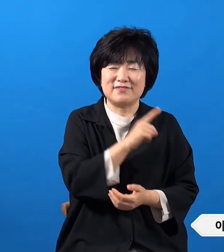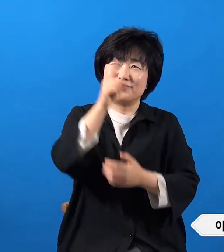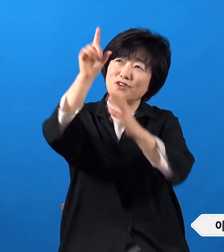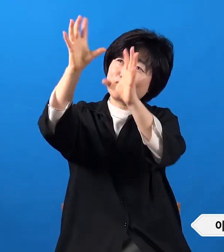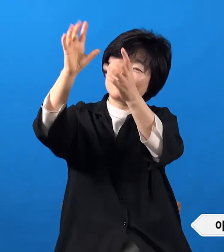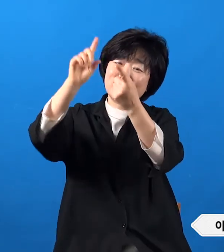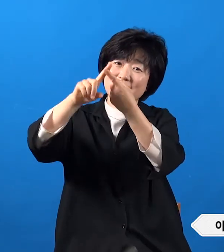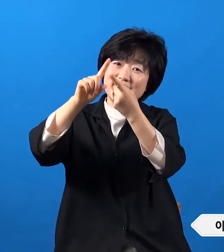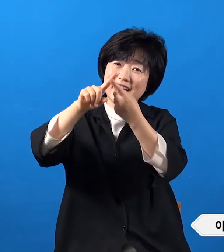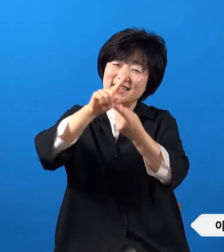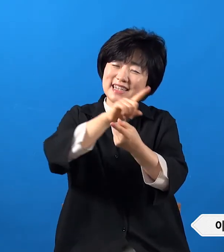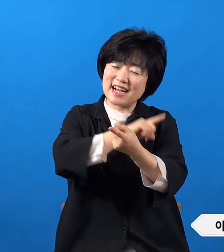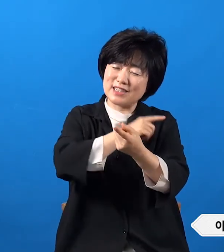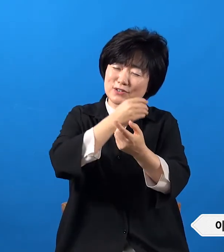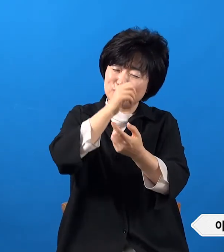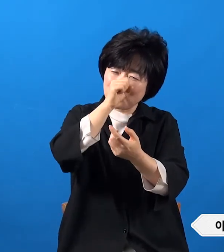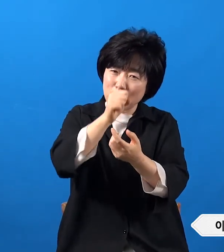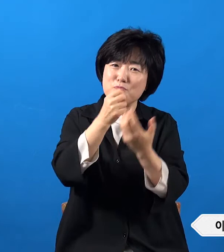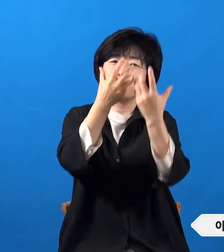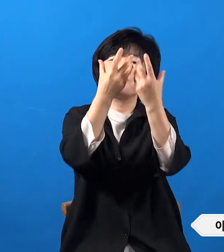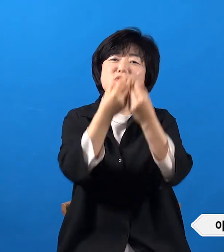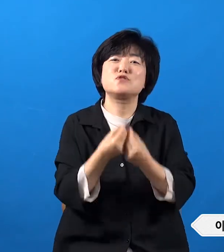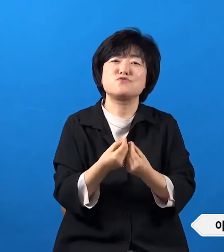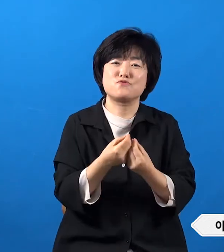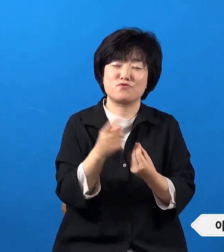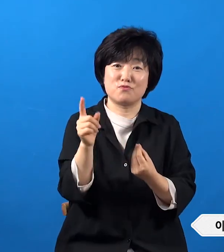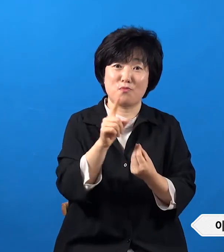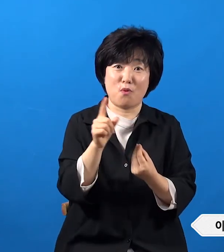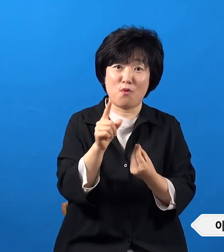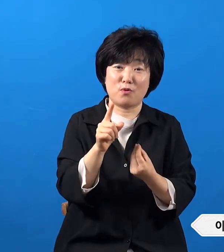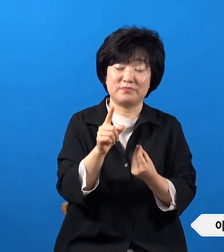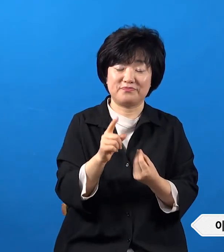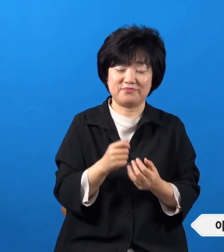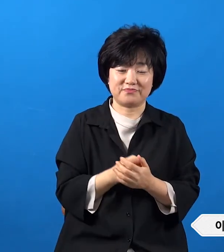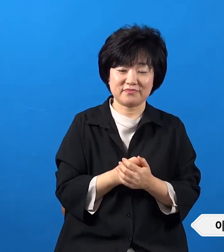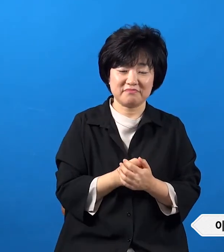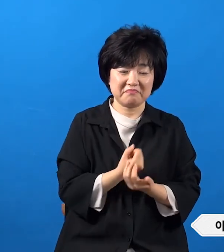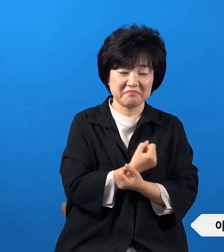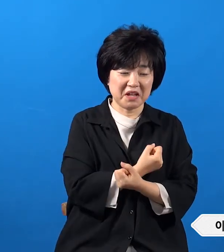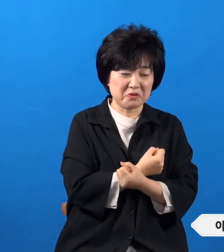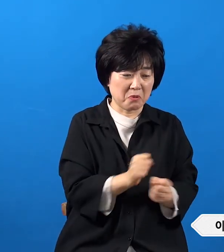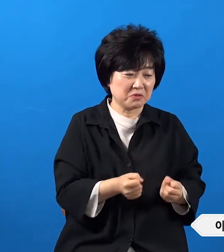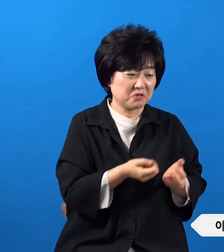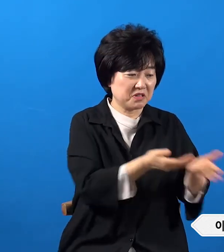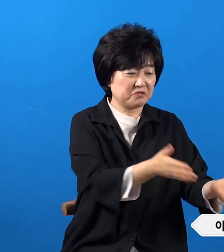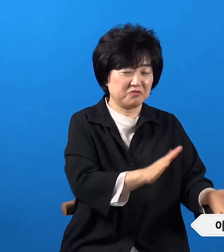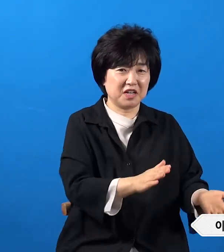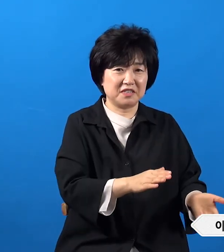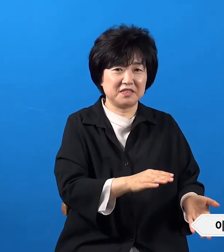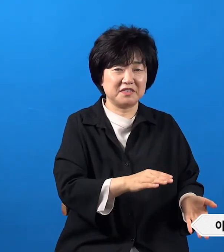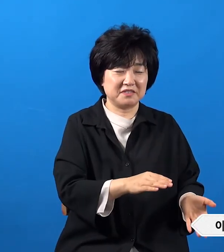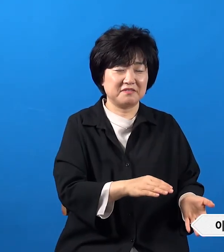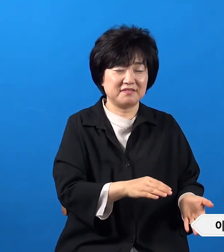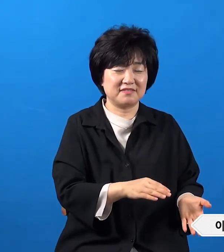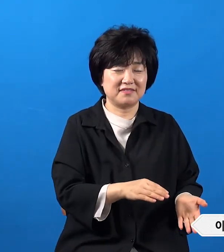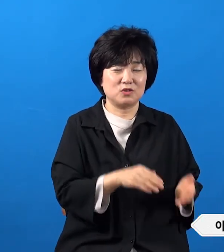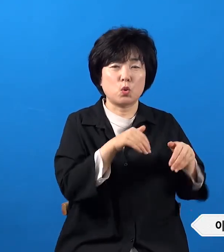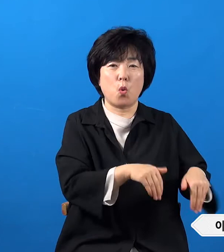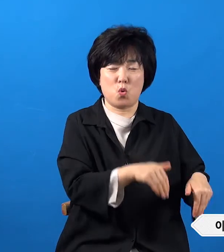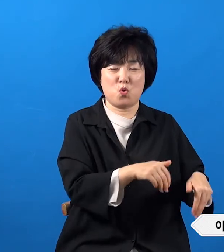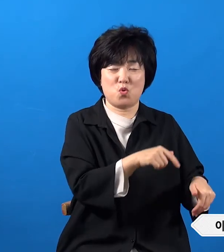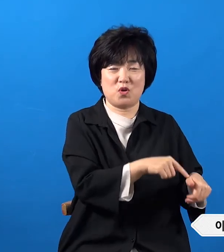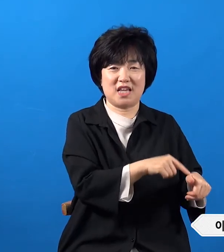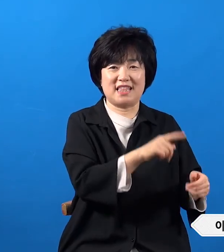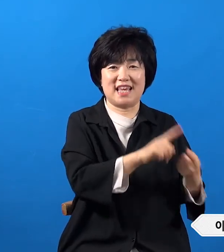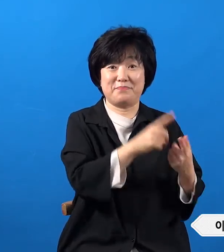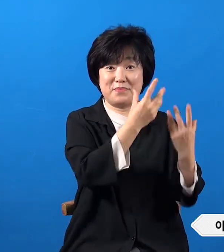가르치는 비유가 바로 본문입니다. 흔히 본문은 용서할 줄 모르는 종의 비유, 이렇게 일컬어집니다. 자,